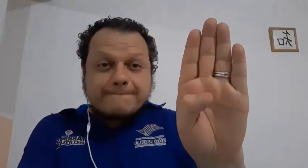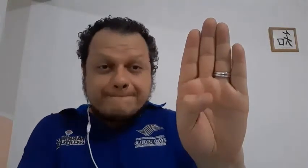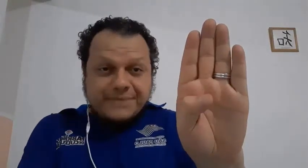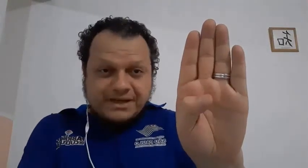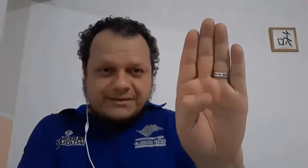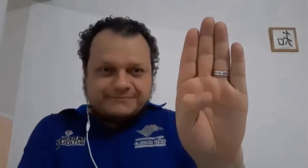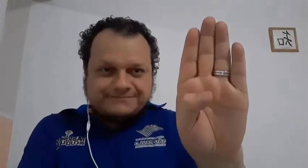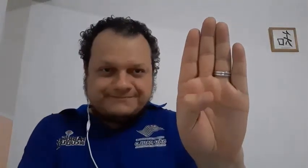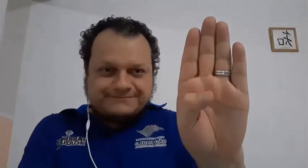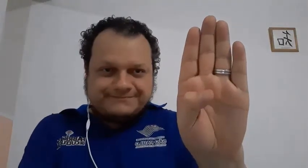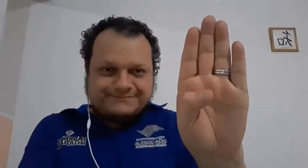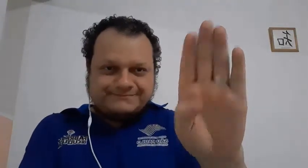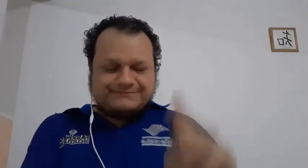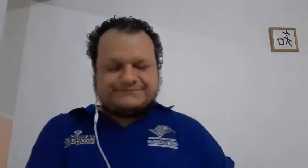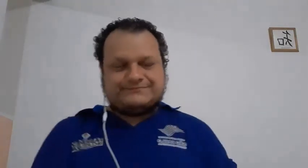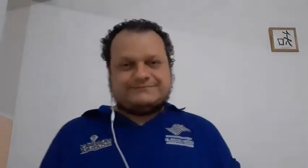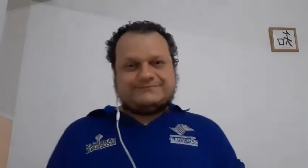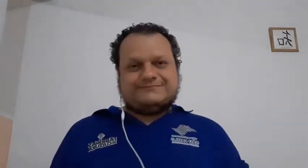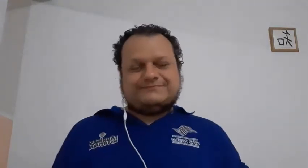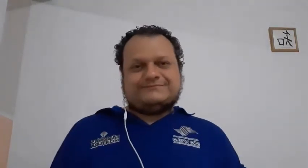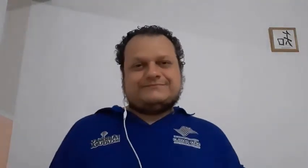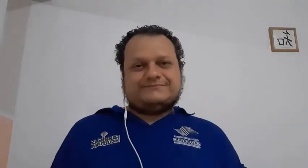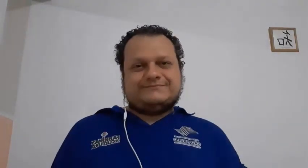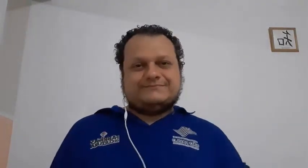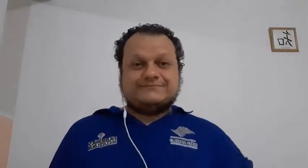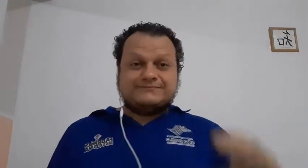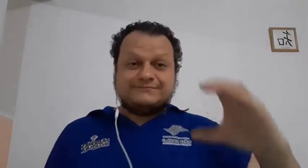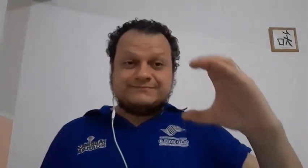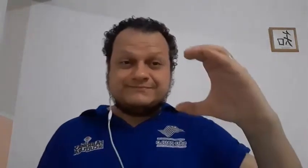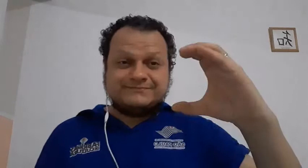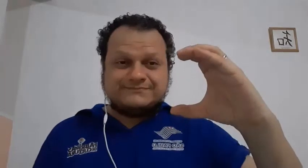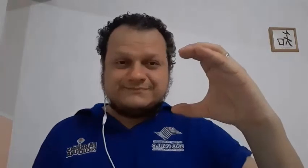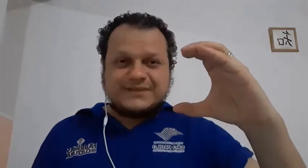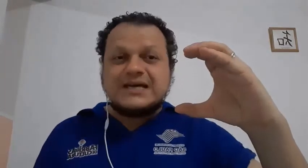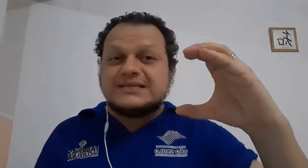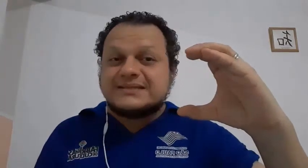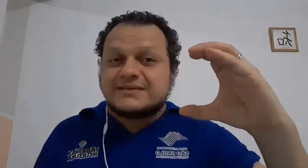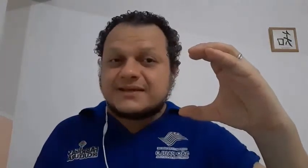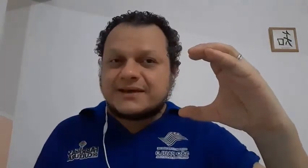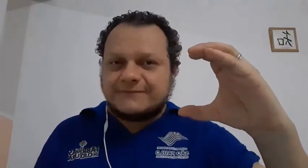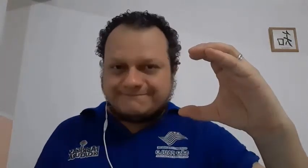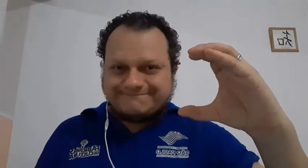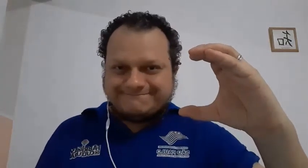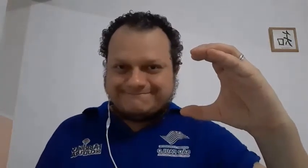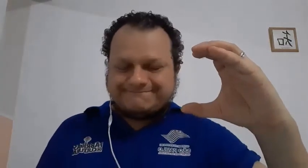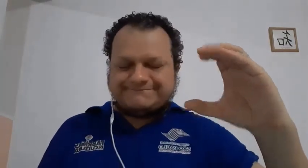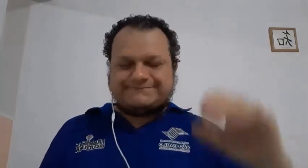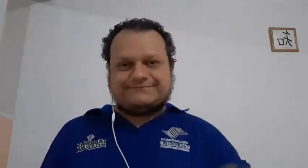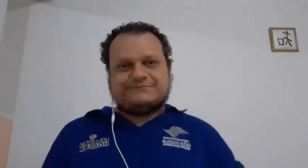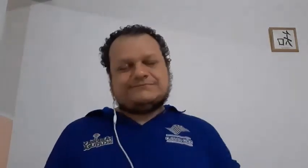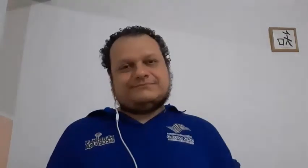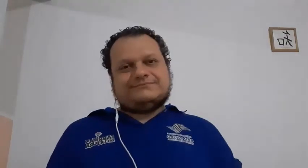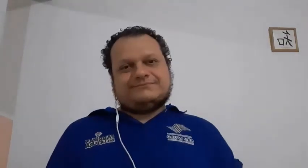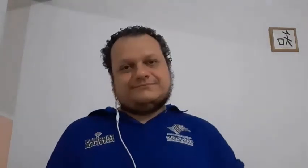B. C.